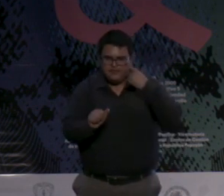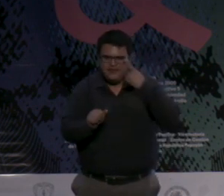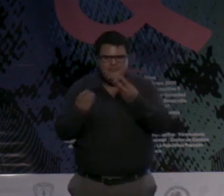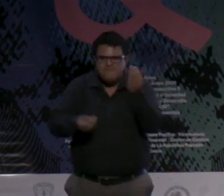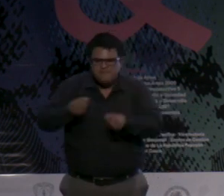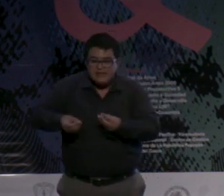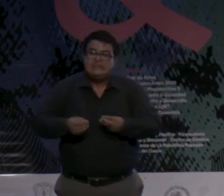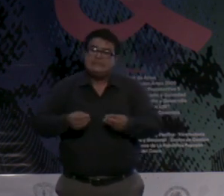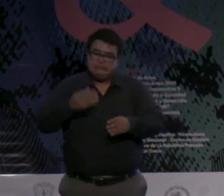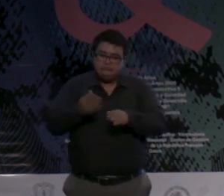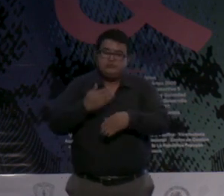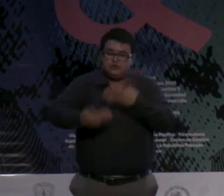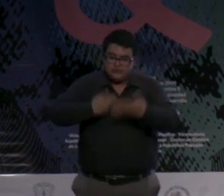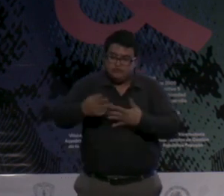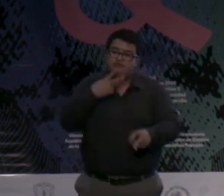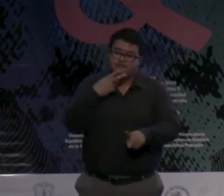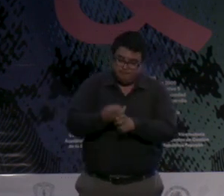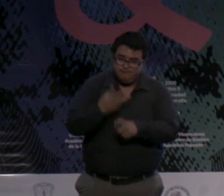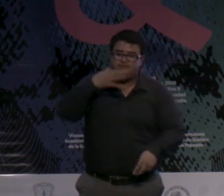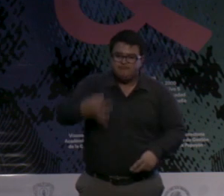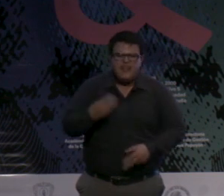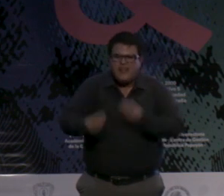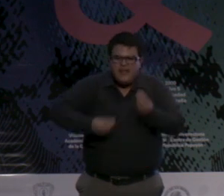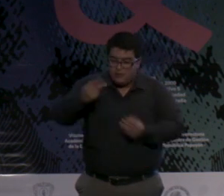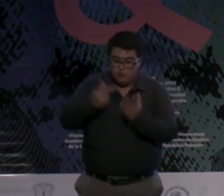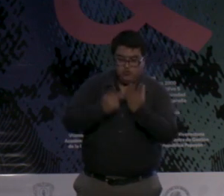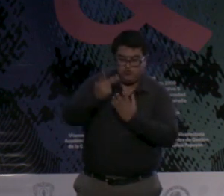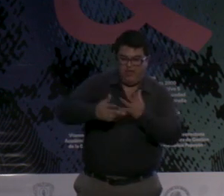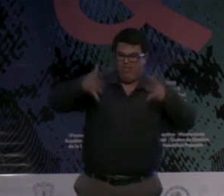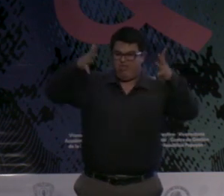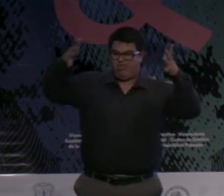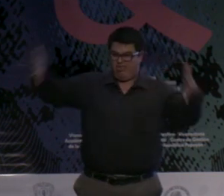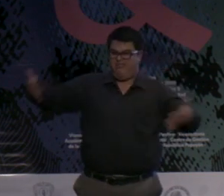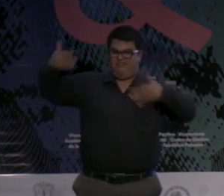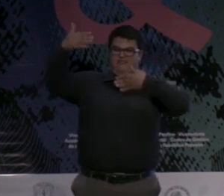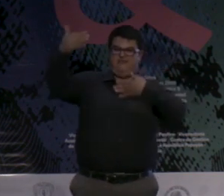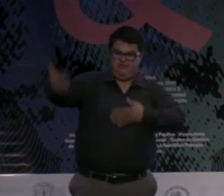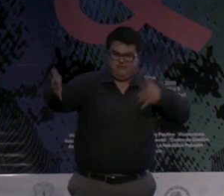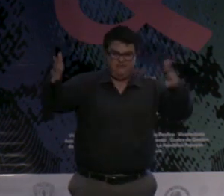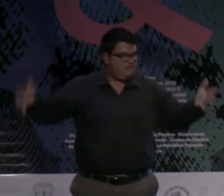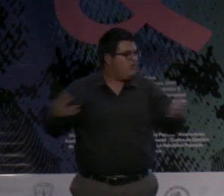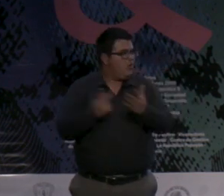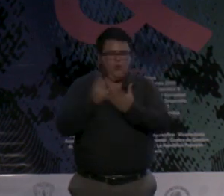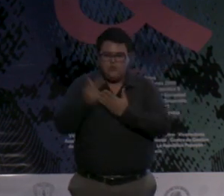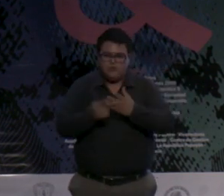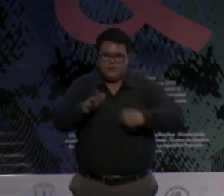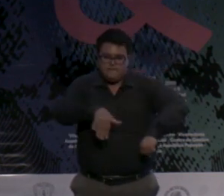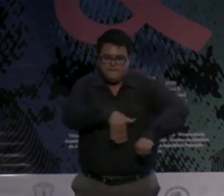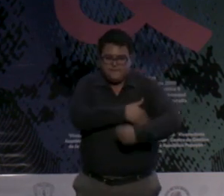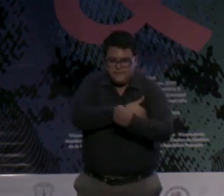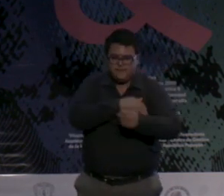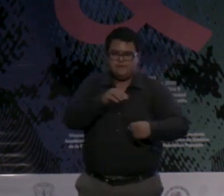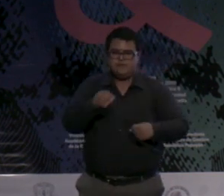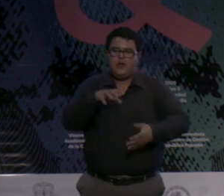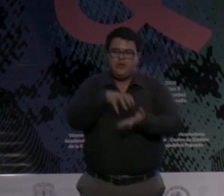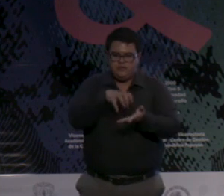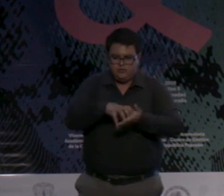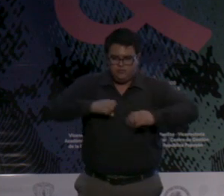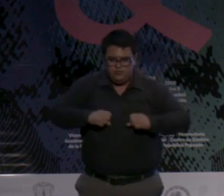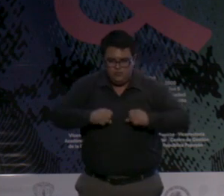siguiente. Hay un caso con el que se encuentra un colectivo de investigación que se llama el Proyecto